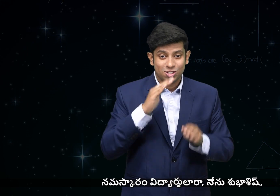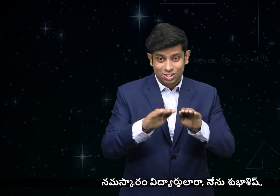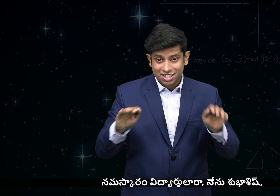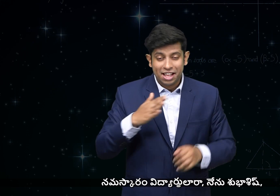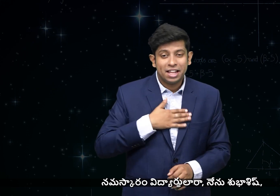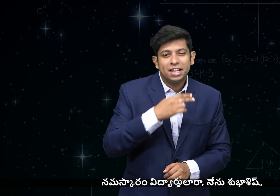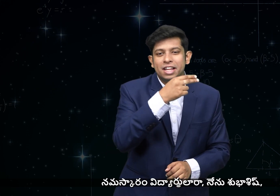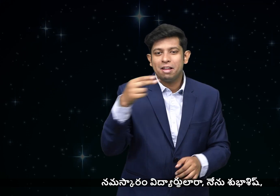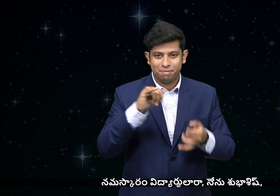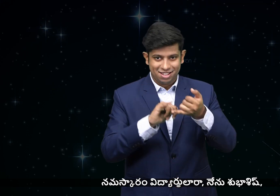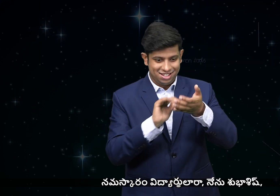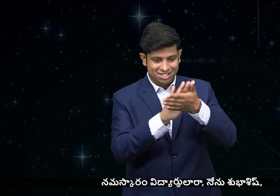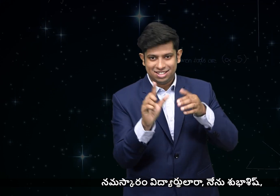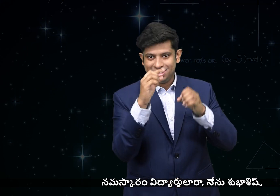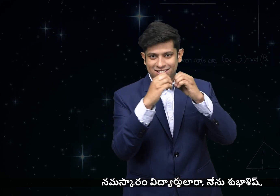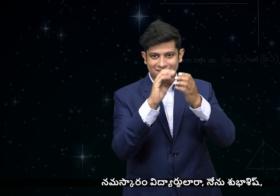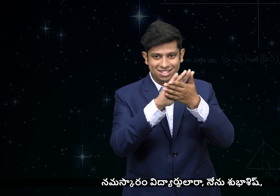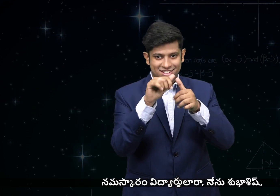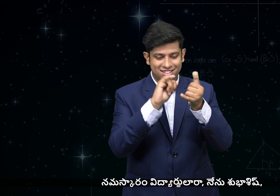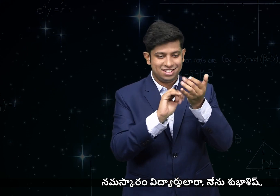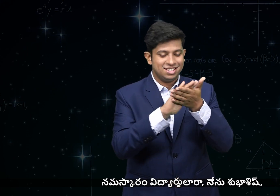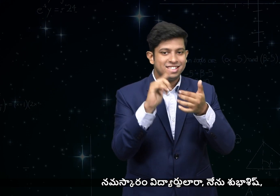నమస్కారం విద్యార్థులారా, నేను సుభాశిష్.